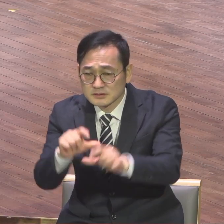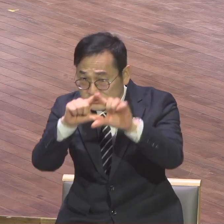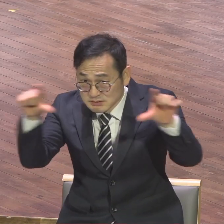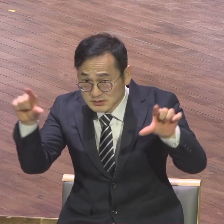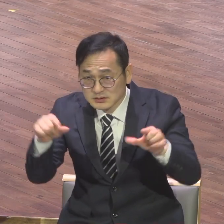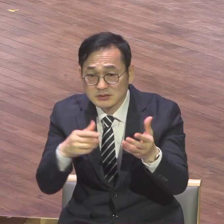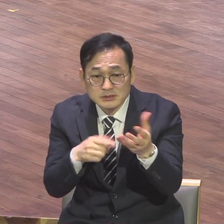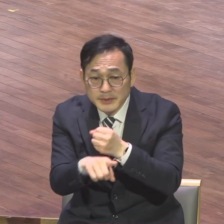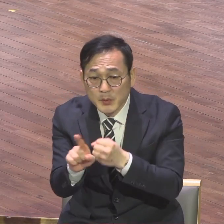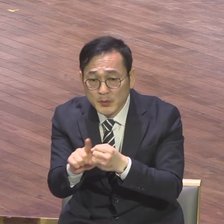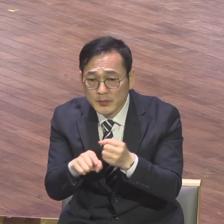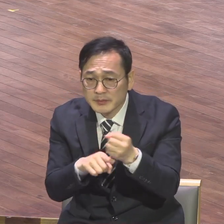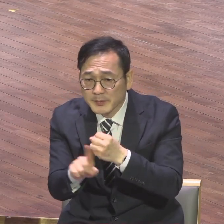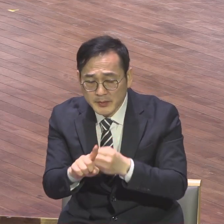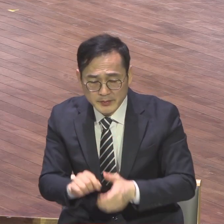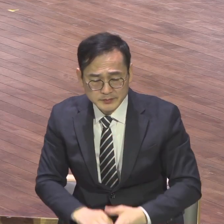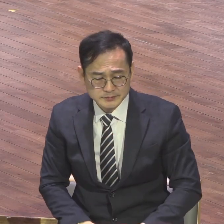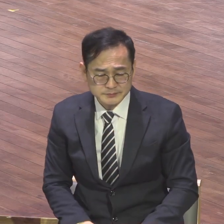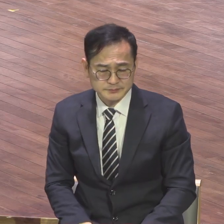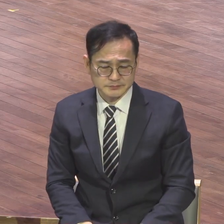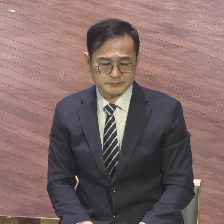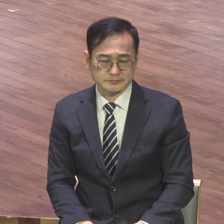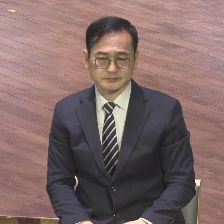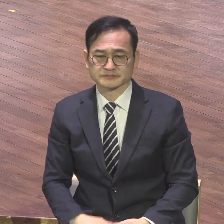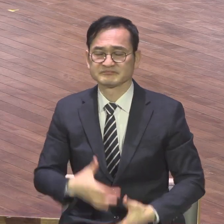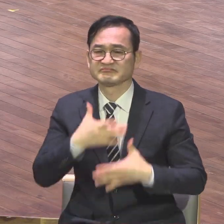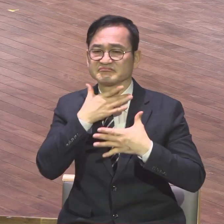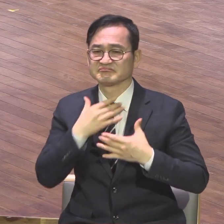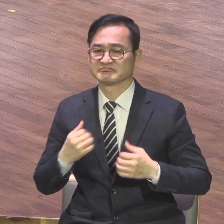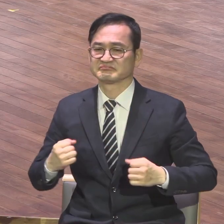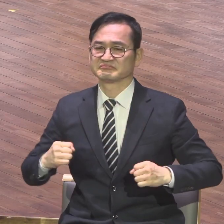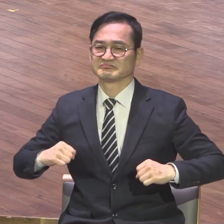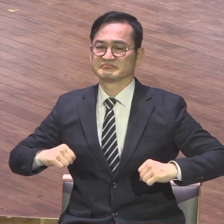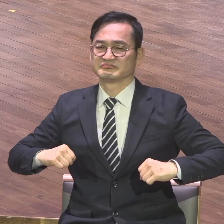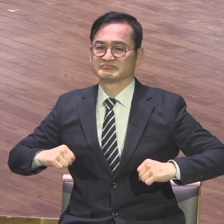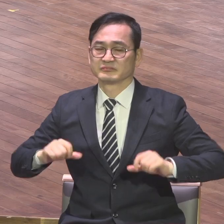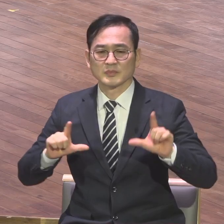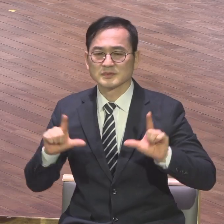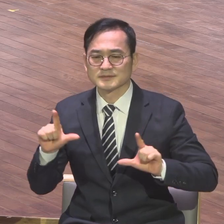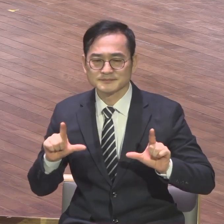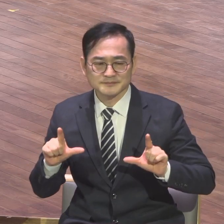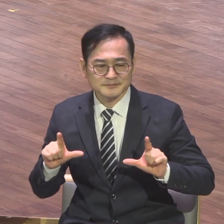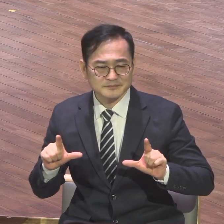쉽게 말하면 무슨 말이냐? 목에 힘이 들어간 상태.